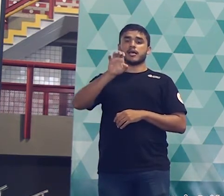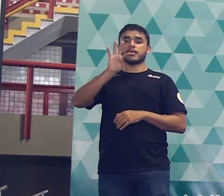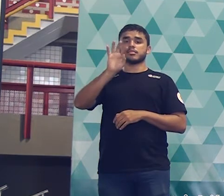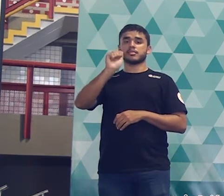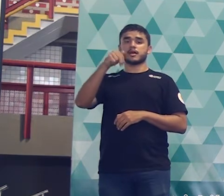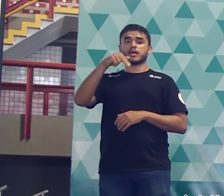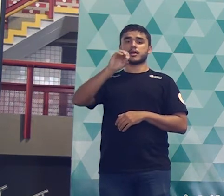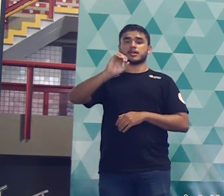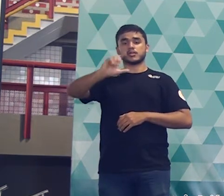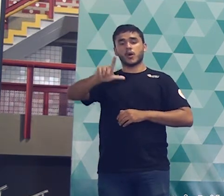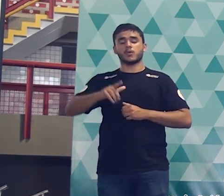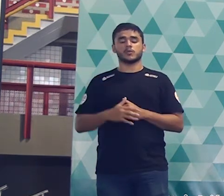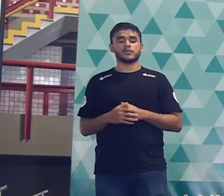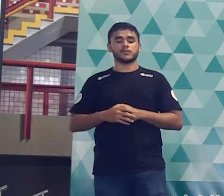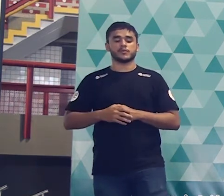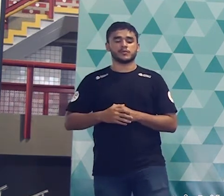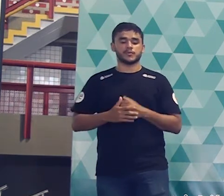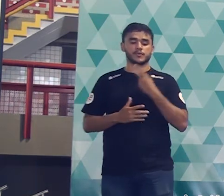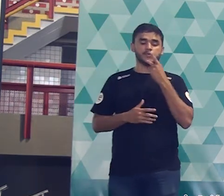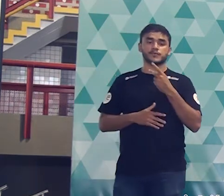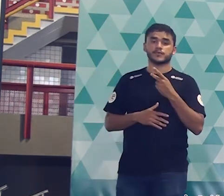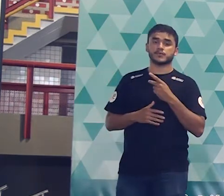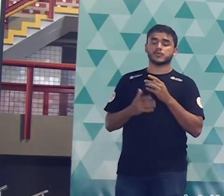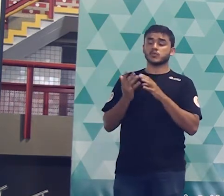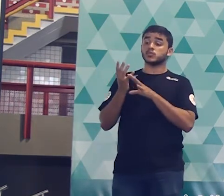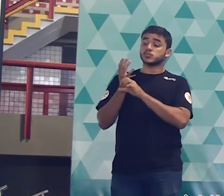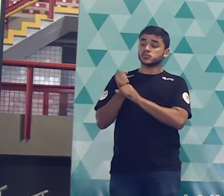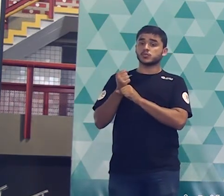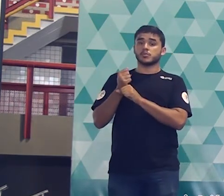CO2, 8 vezes 44, eu liberei quantos gramas?